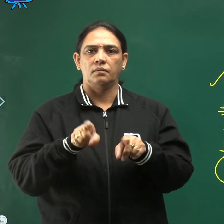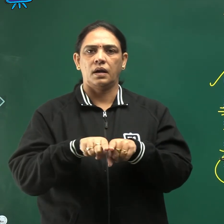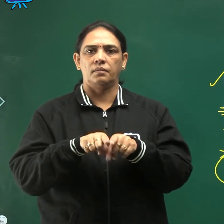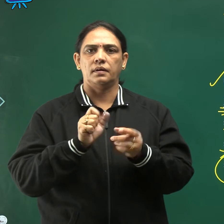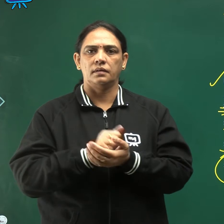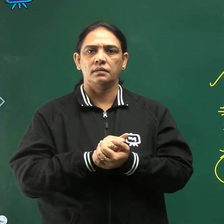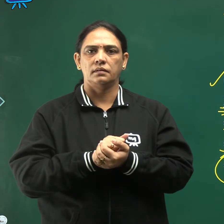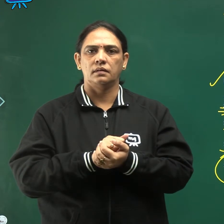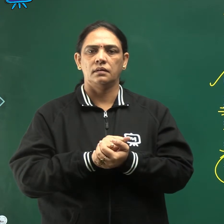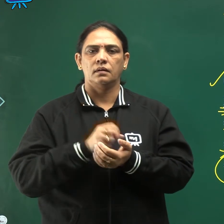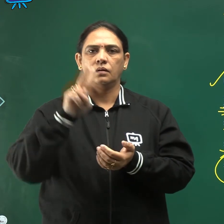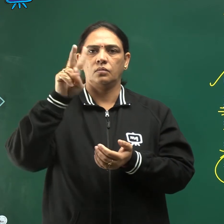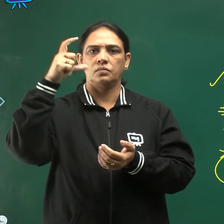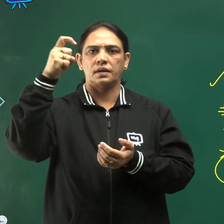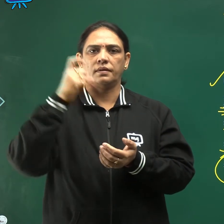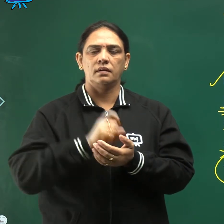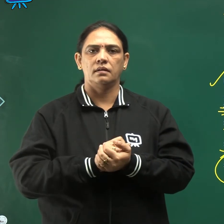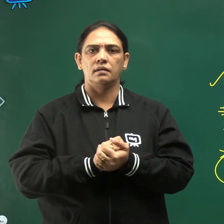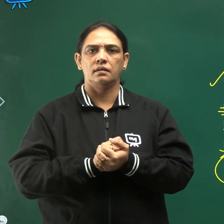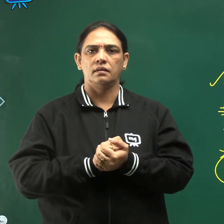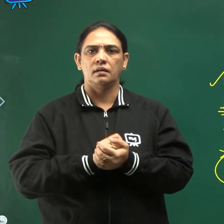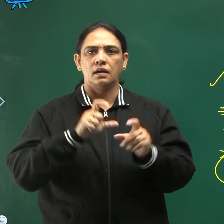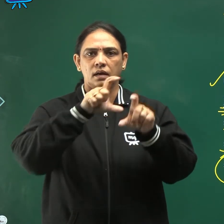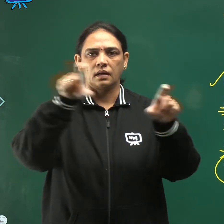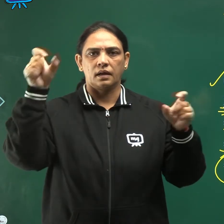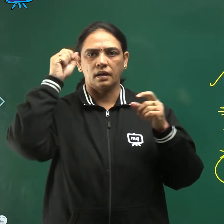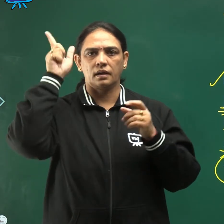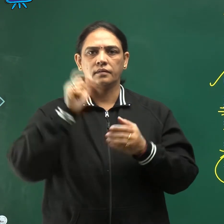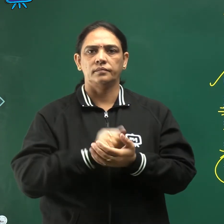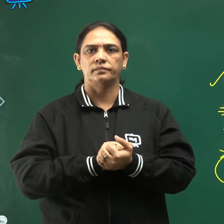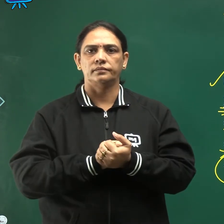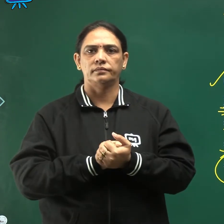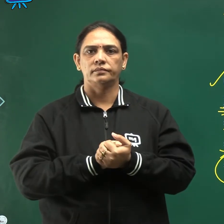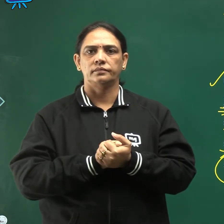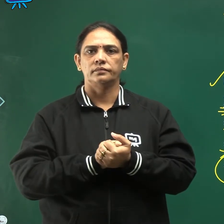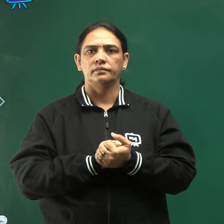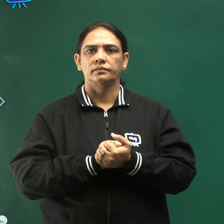बराबर 27। समझ आ गया?